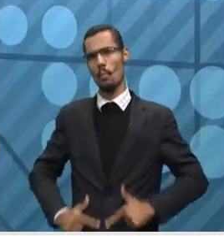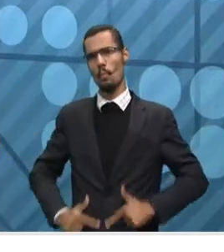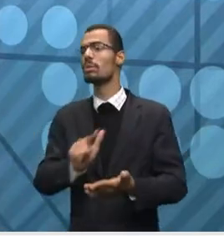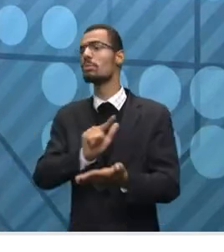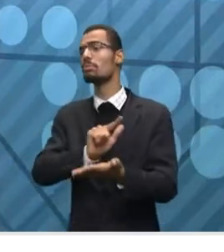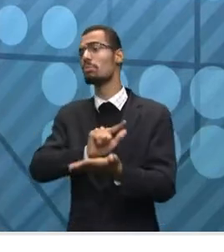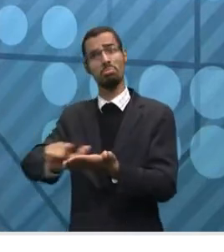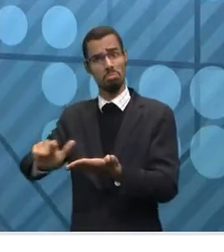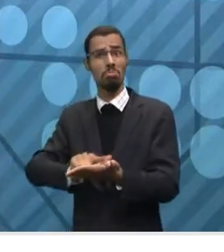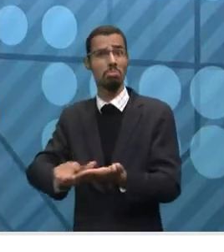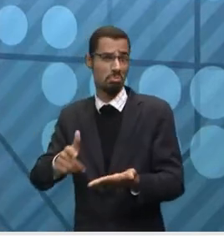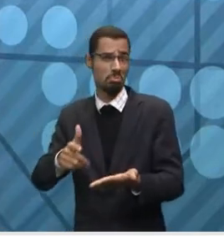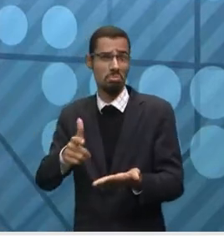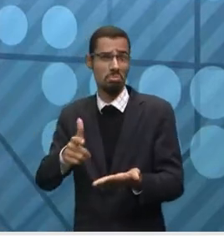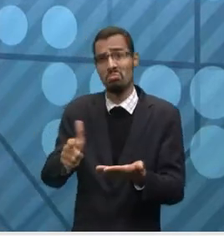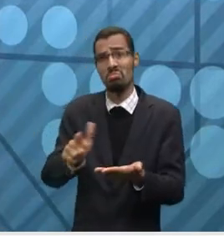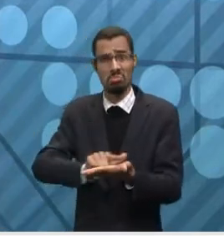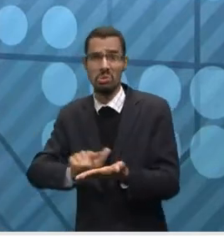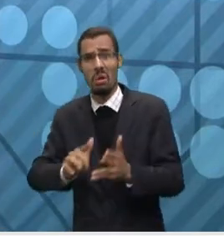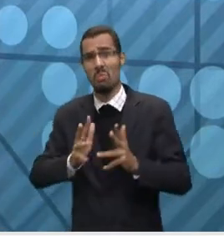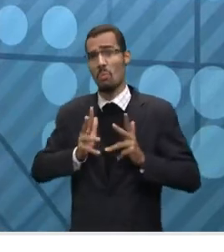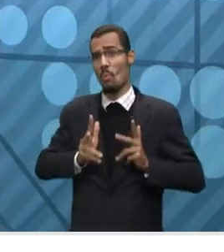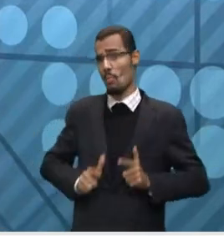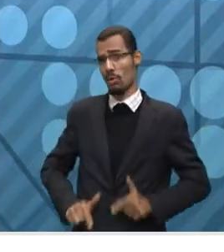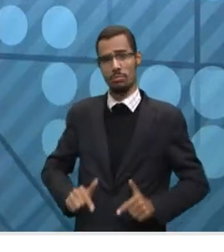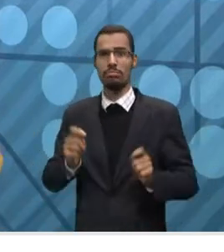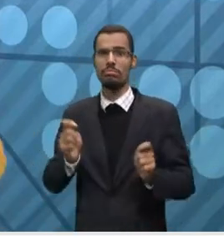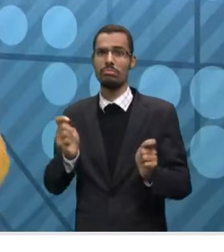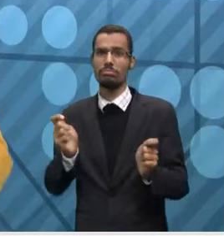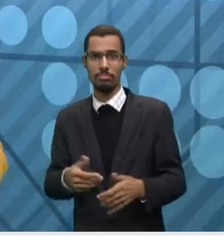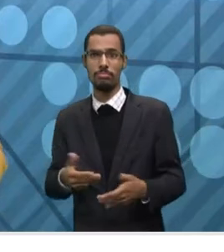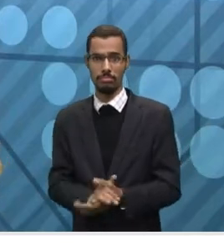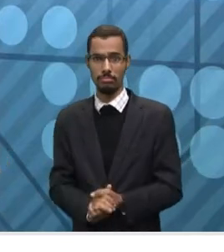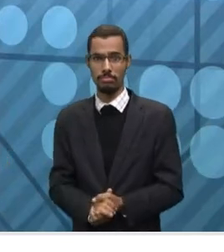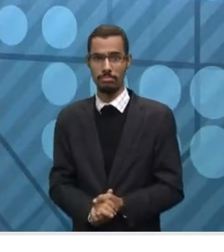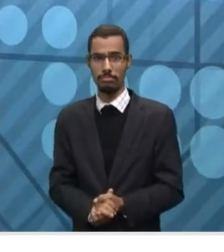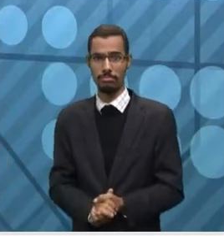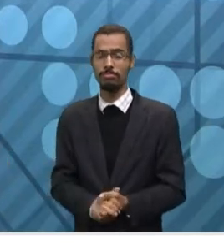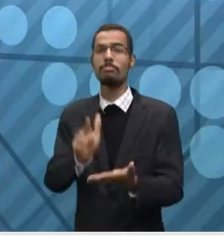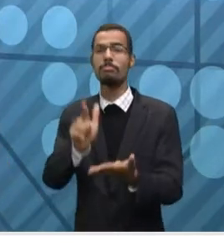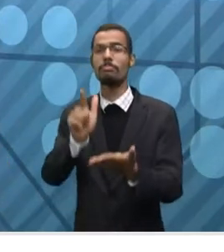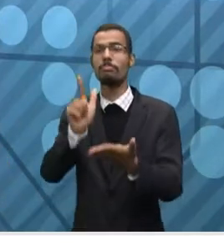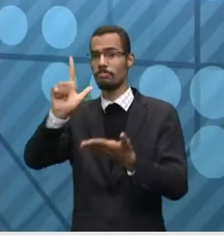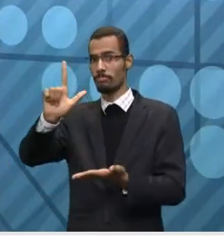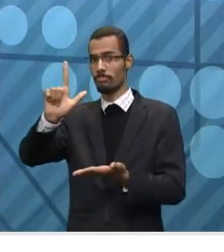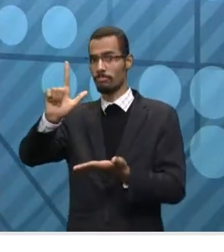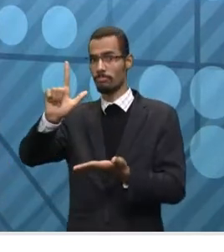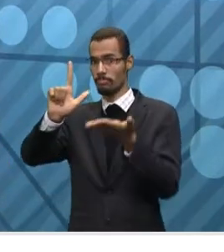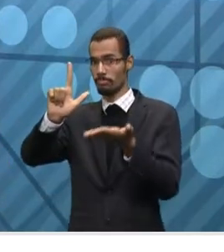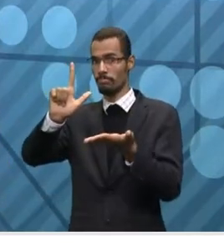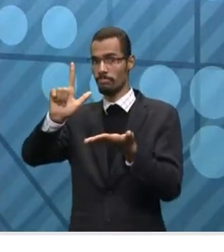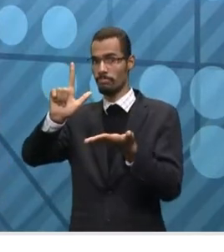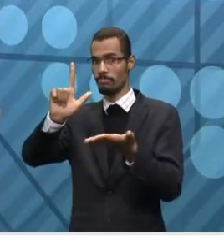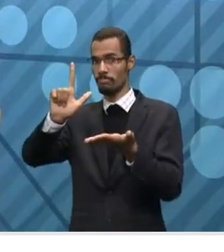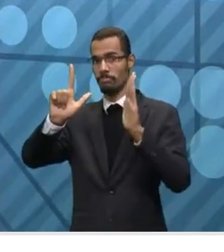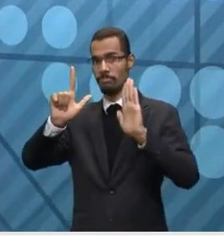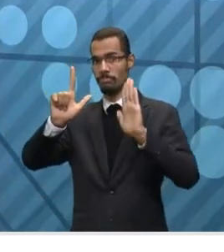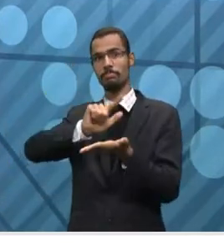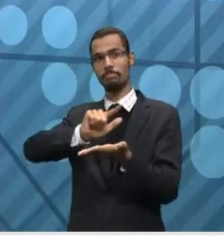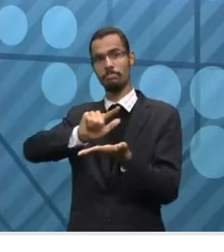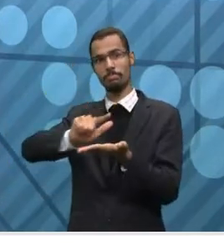ou limpar, né, limpar as coisas, limpar. Tá? Então, essas duas configurações